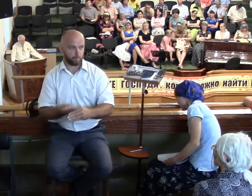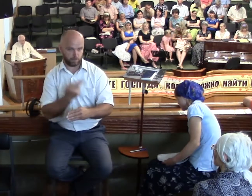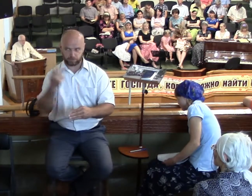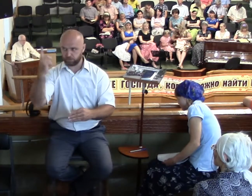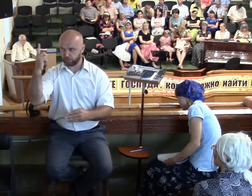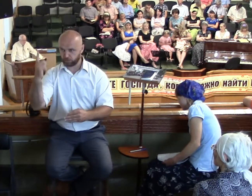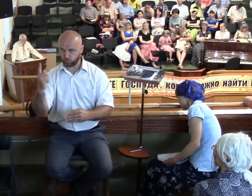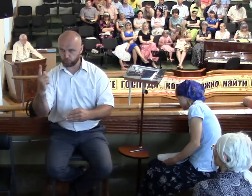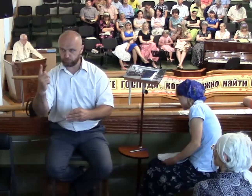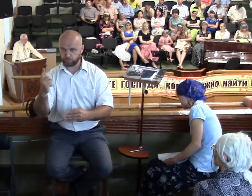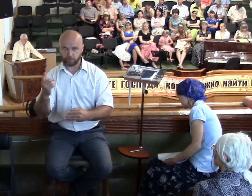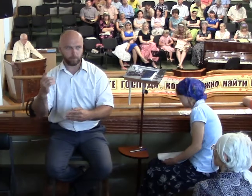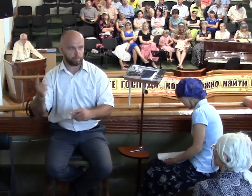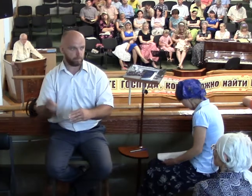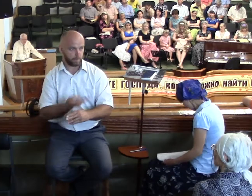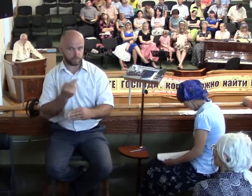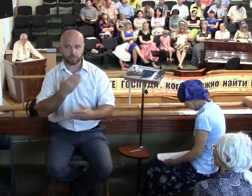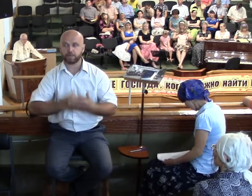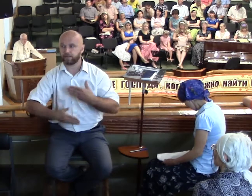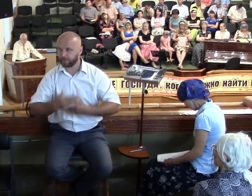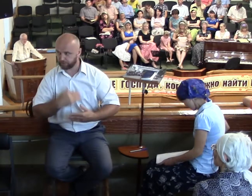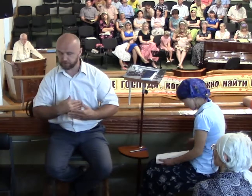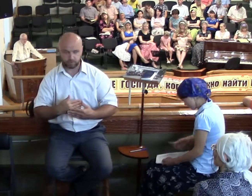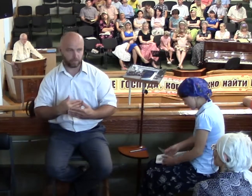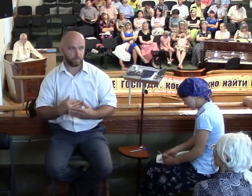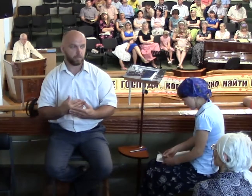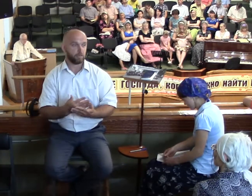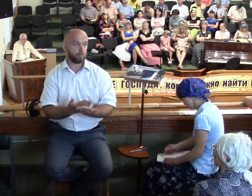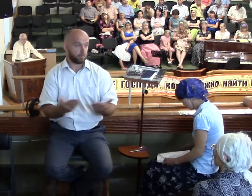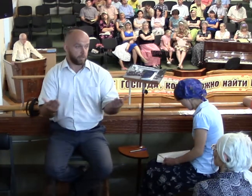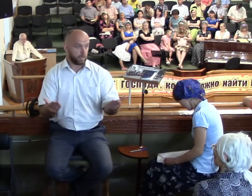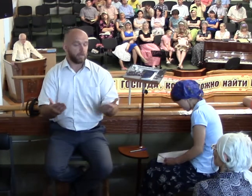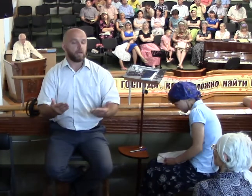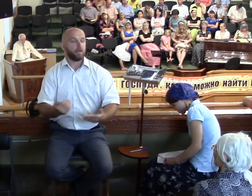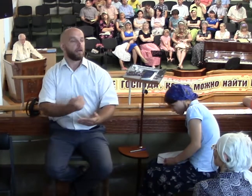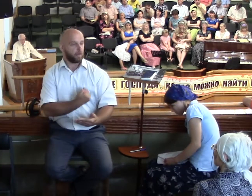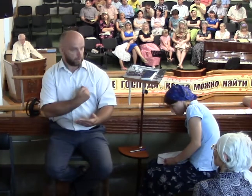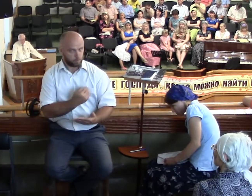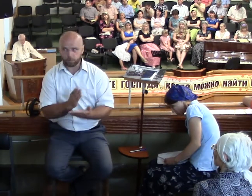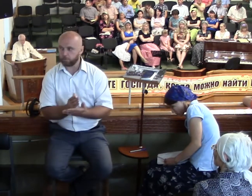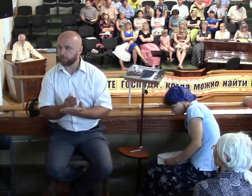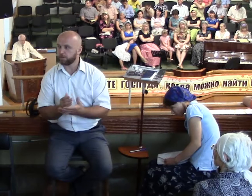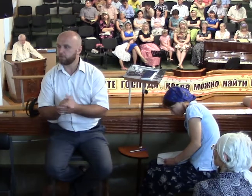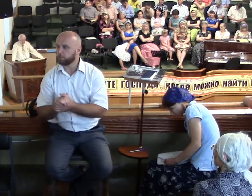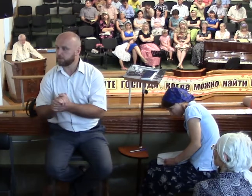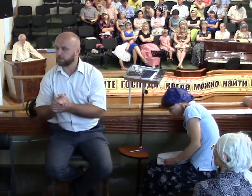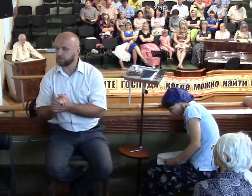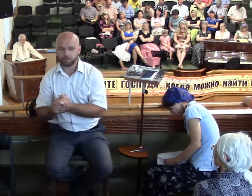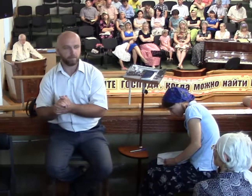и сейчас, когда мы с Господом, мы имеем мир, и есть